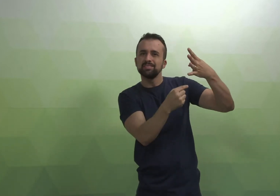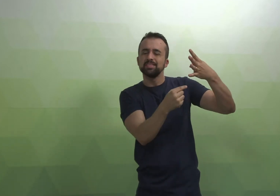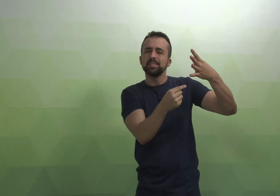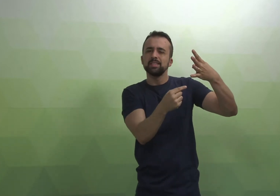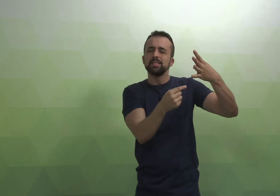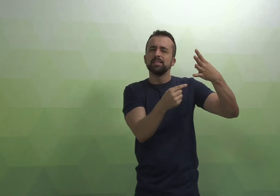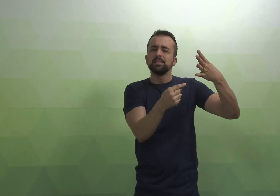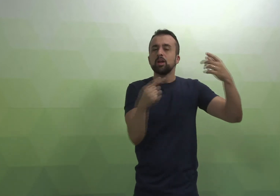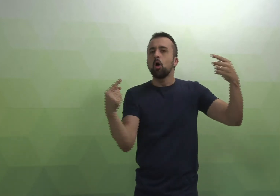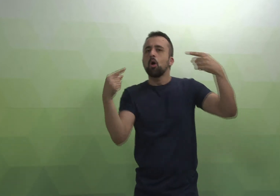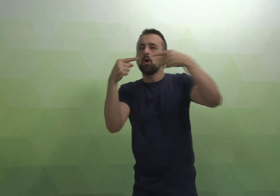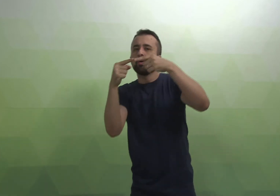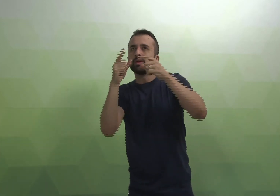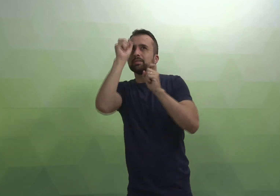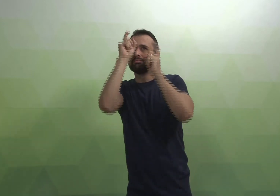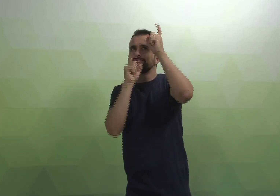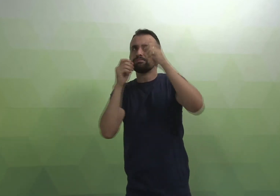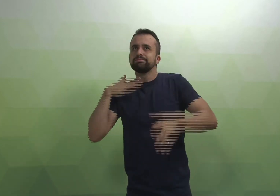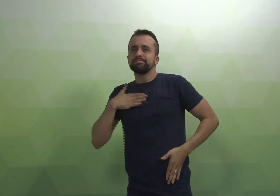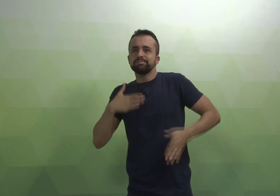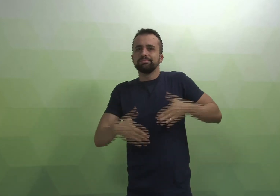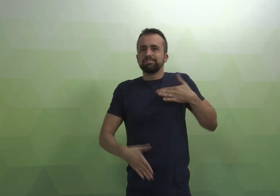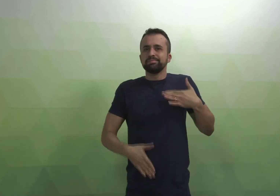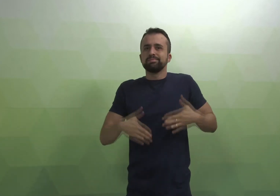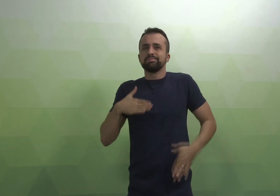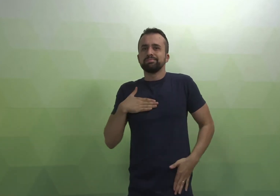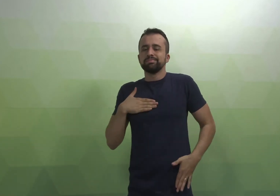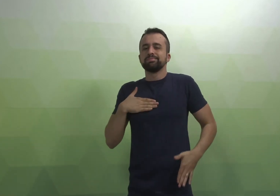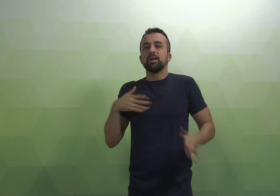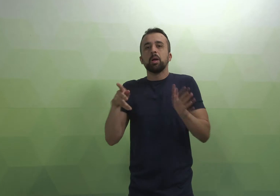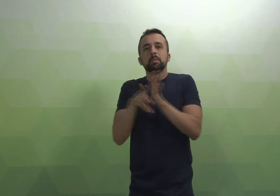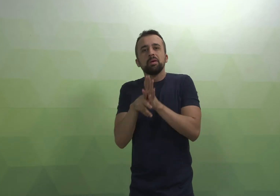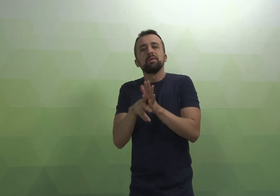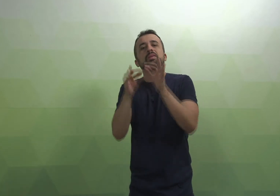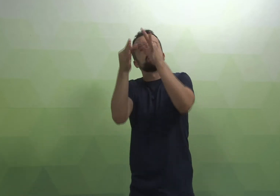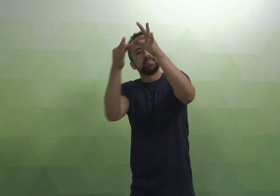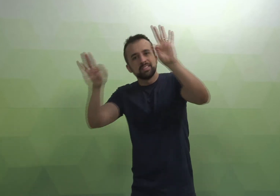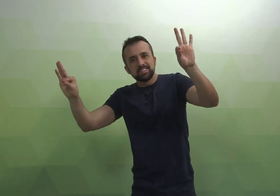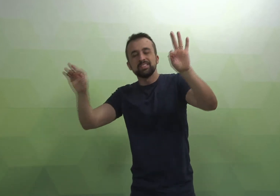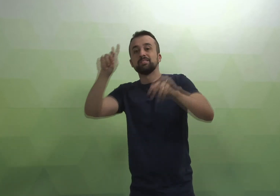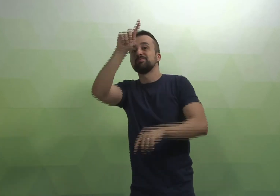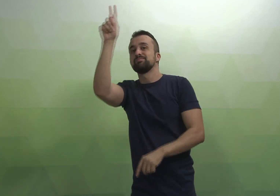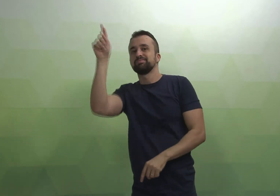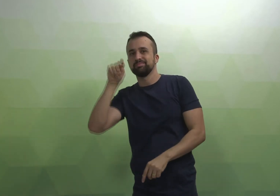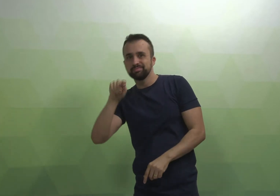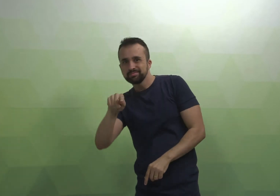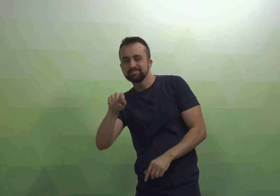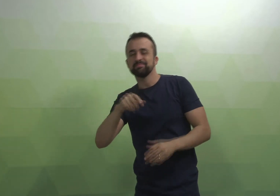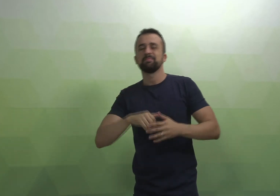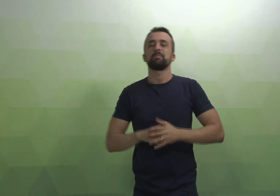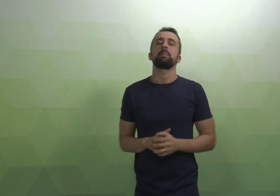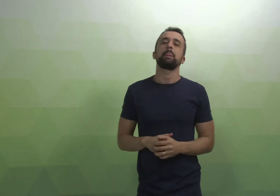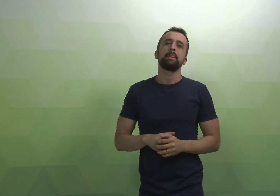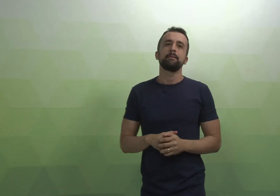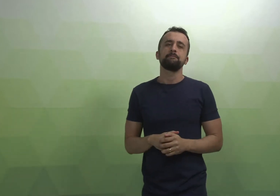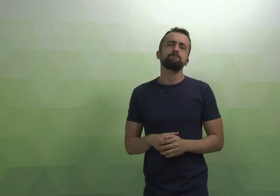Bom, há 4 maneiras diferentes de associar as expressões faciais e corporais